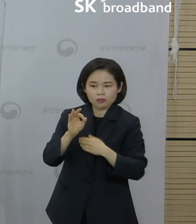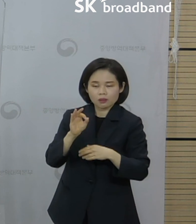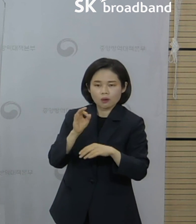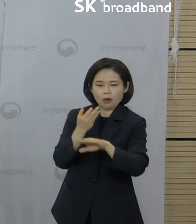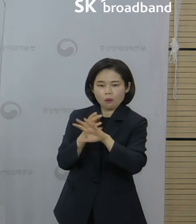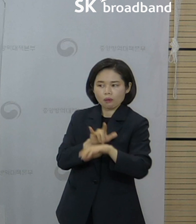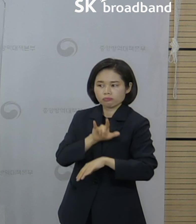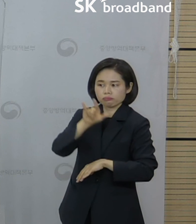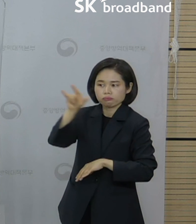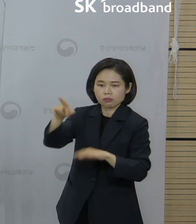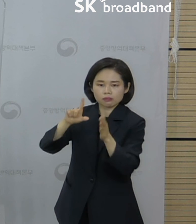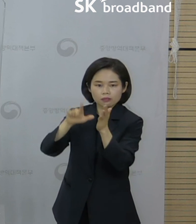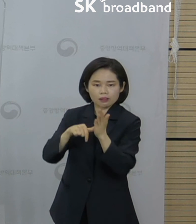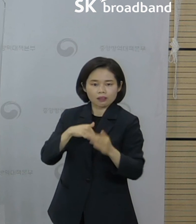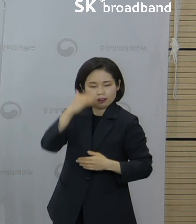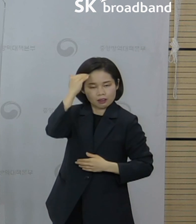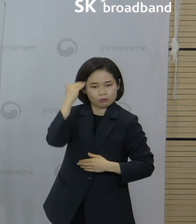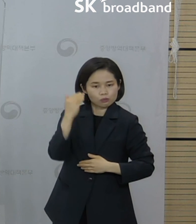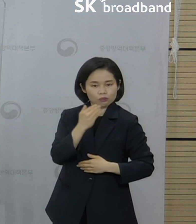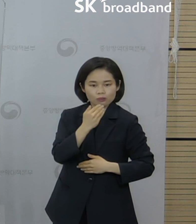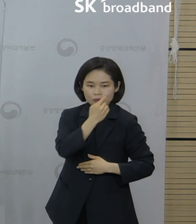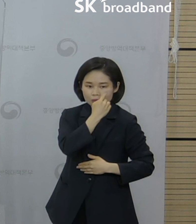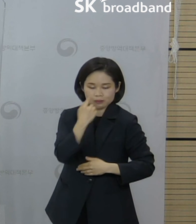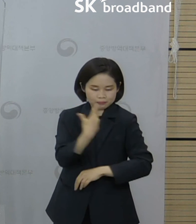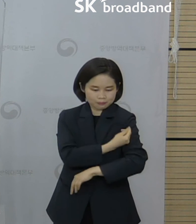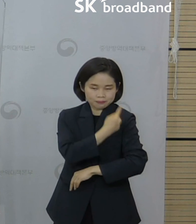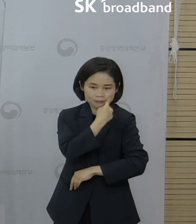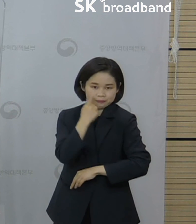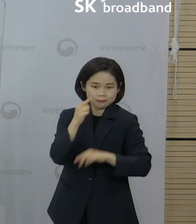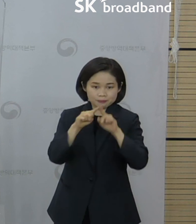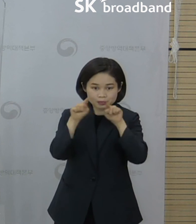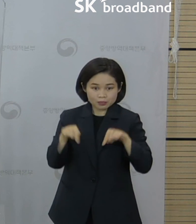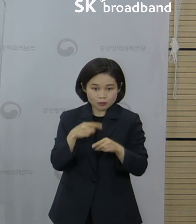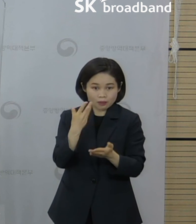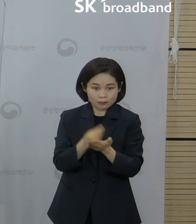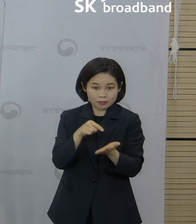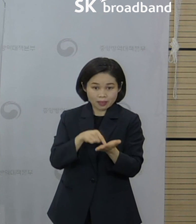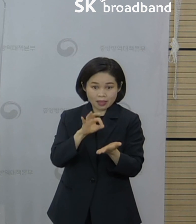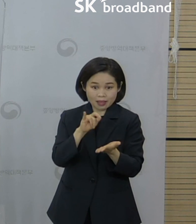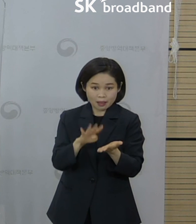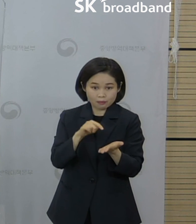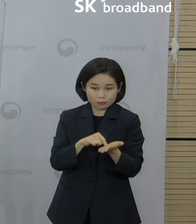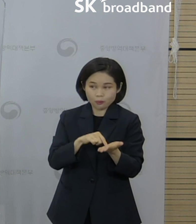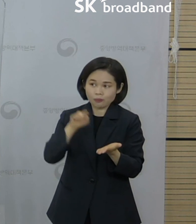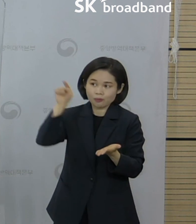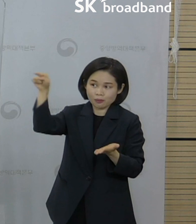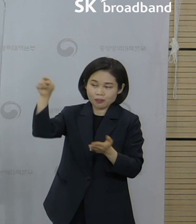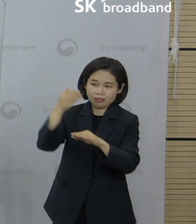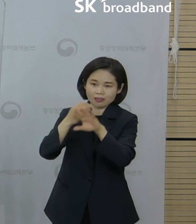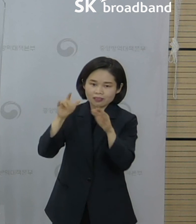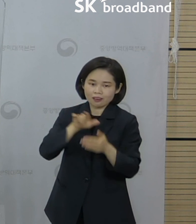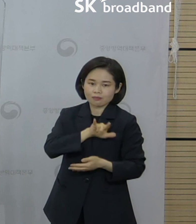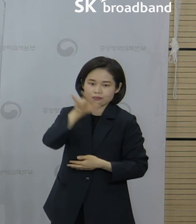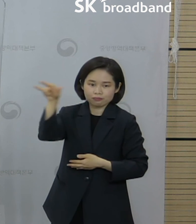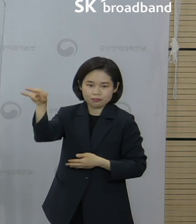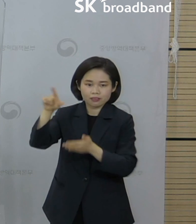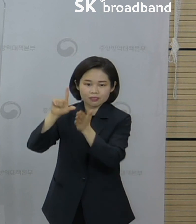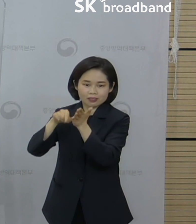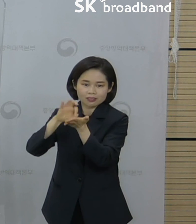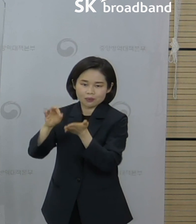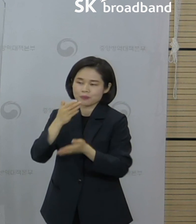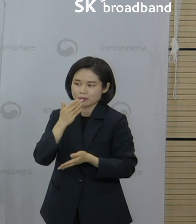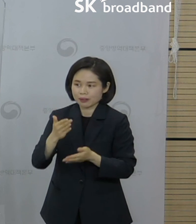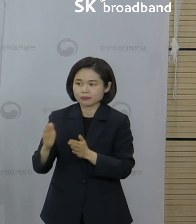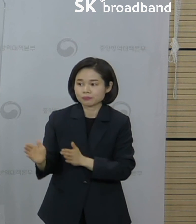있습니다. 네, 현재 마지막 질문입니다. 서울신문 이범수 기자님 한 번 더 질문